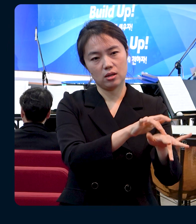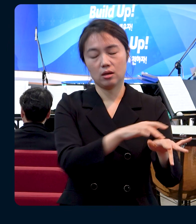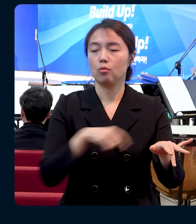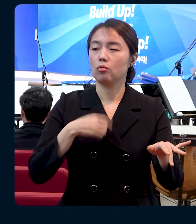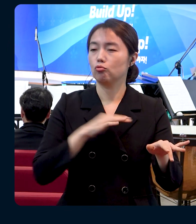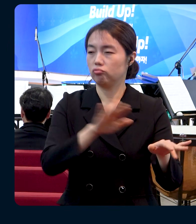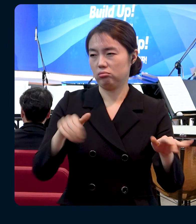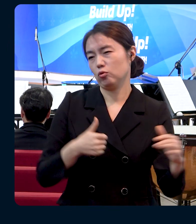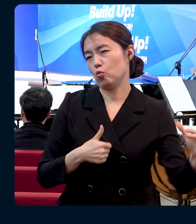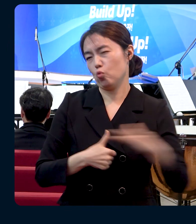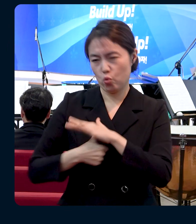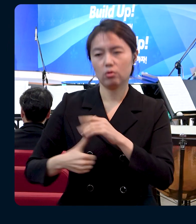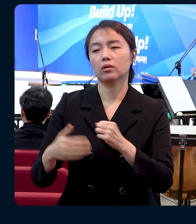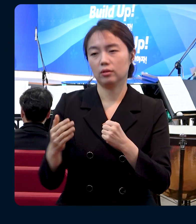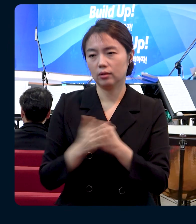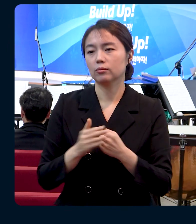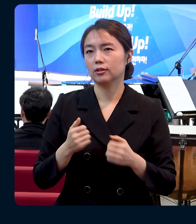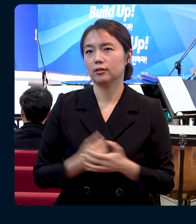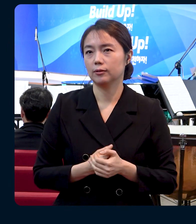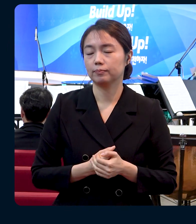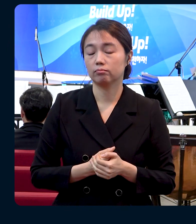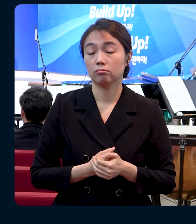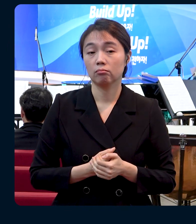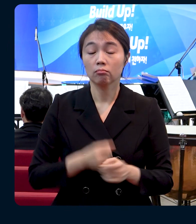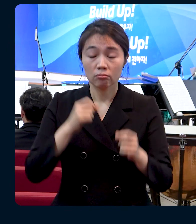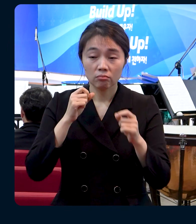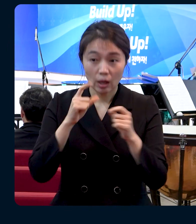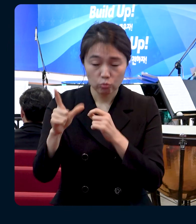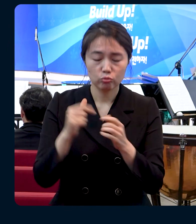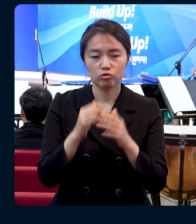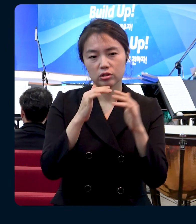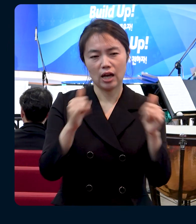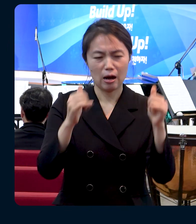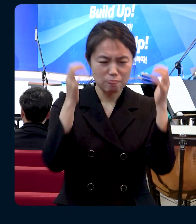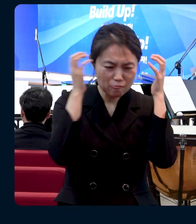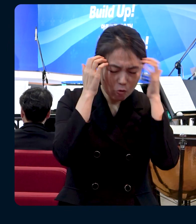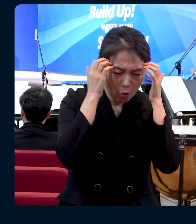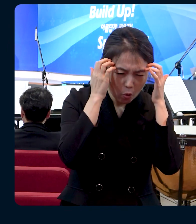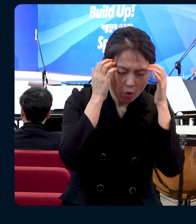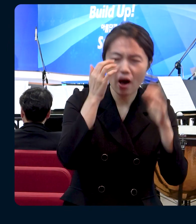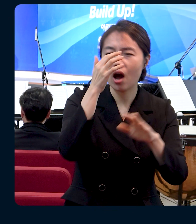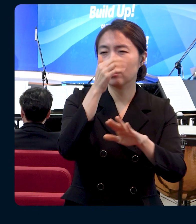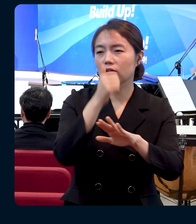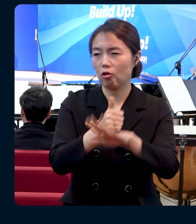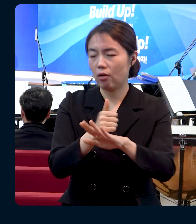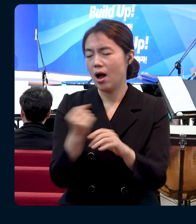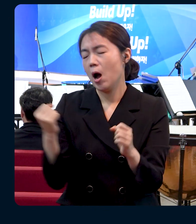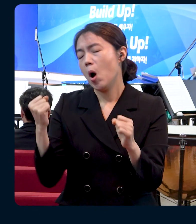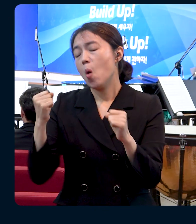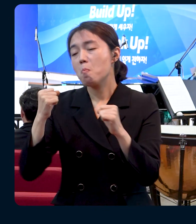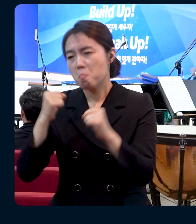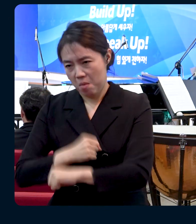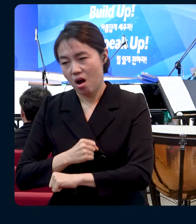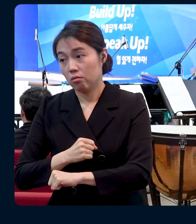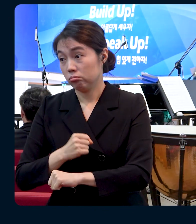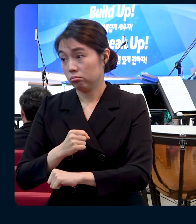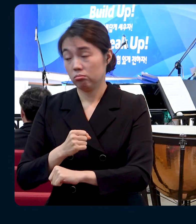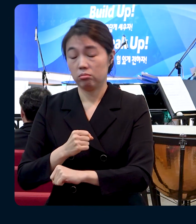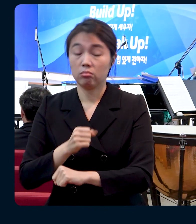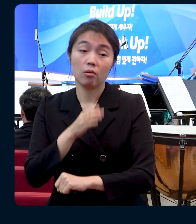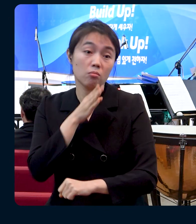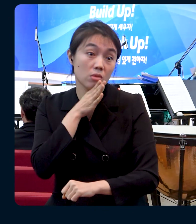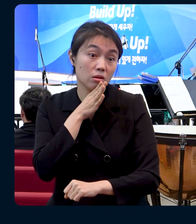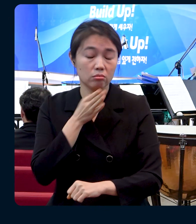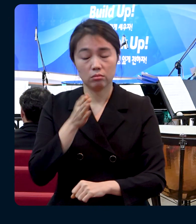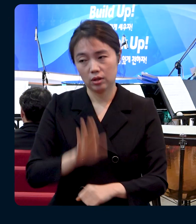그렇습니다. 자, 그런데 이게 정상인데, 그런데 성경이 말하고 있는 요셉의 모습은